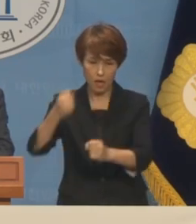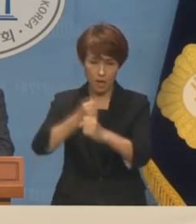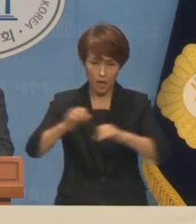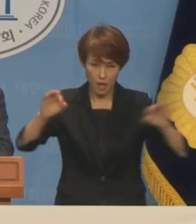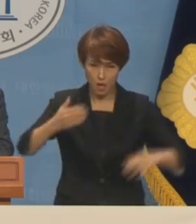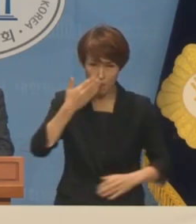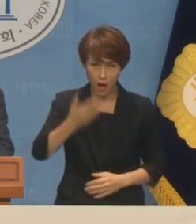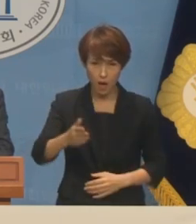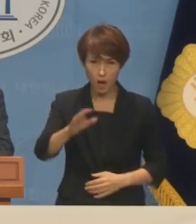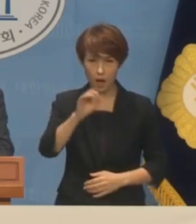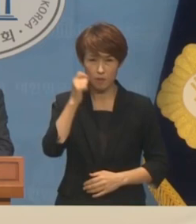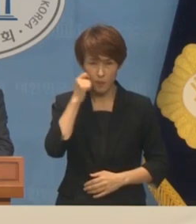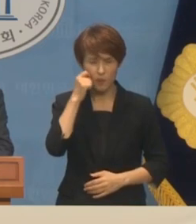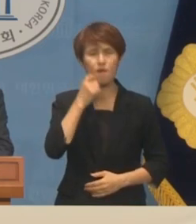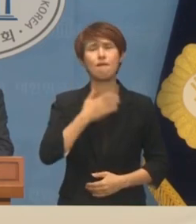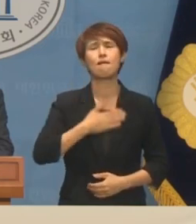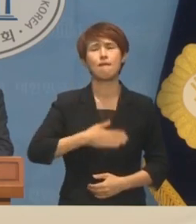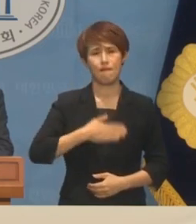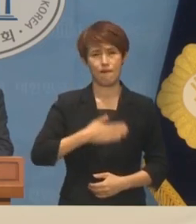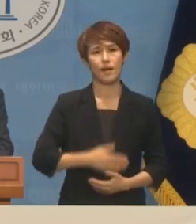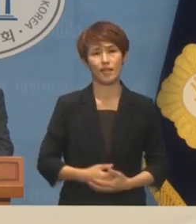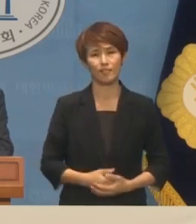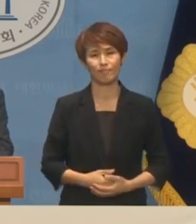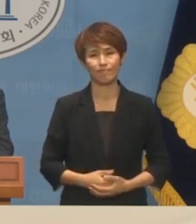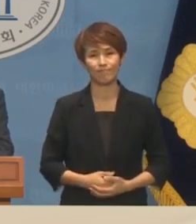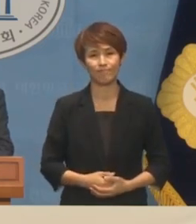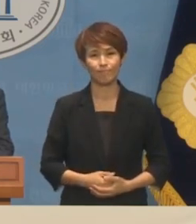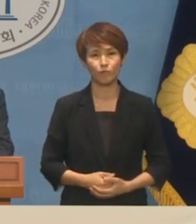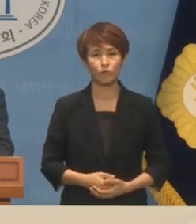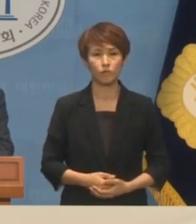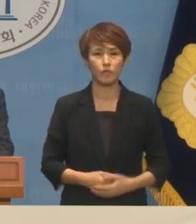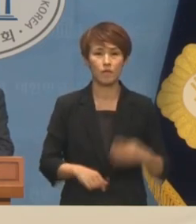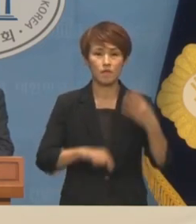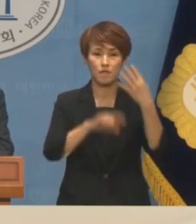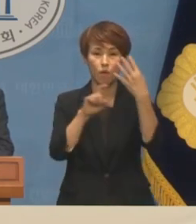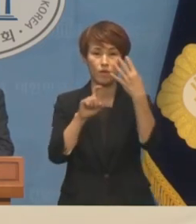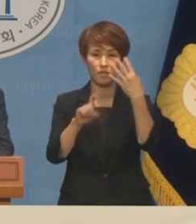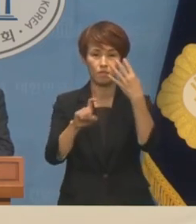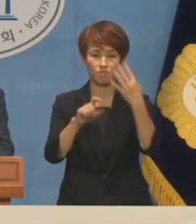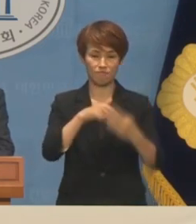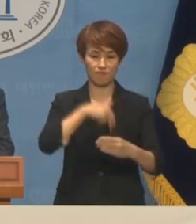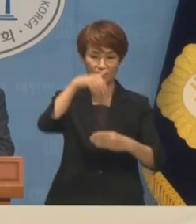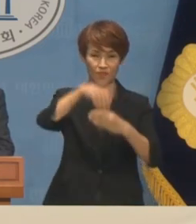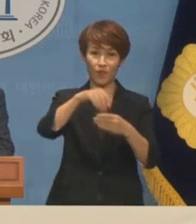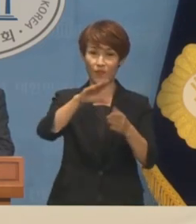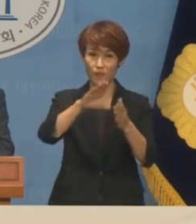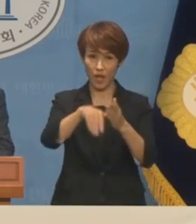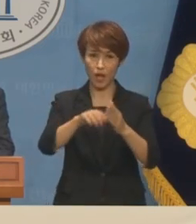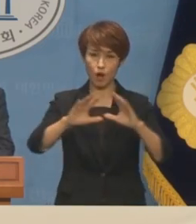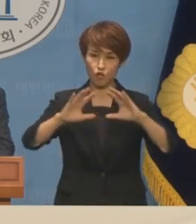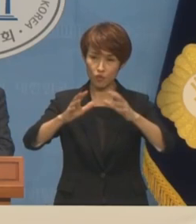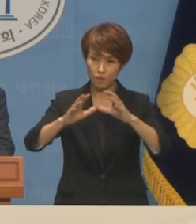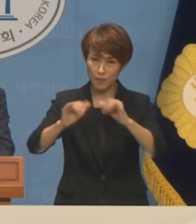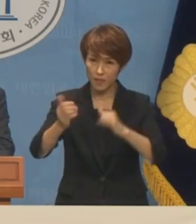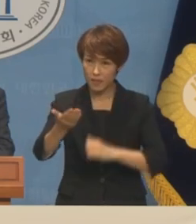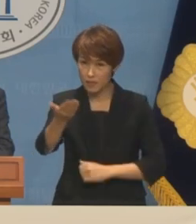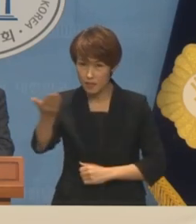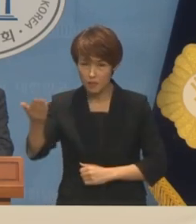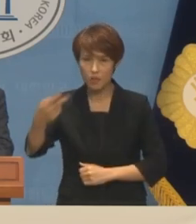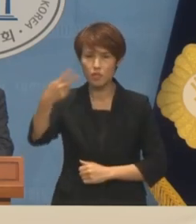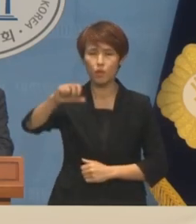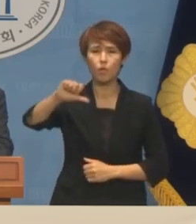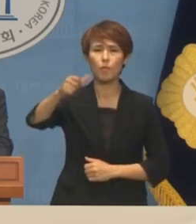없다는 것도 잘 알고 있습니다. 나아가 지난 4월 10일 총선에서 국민들과